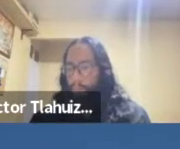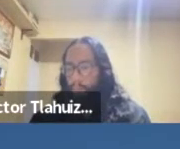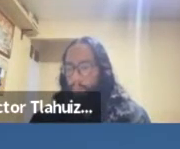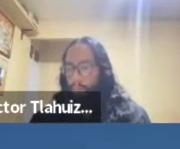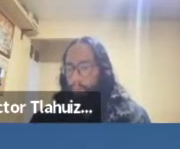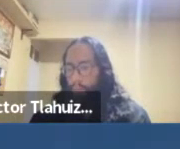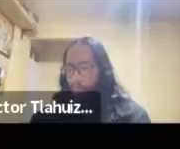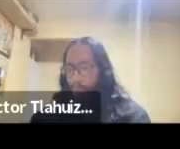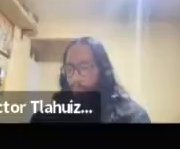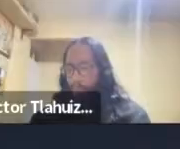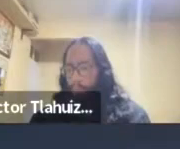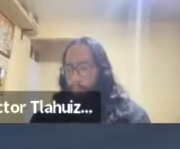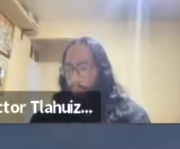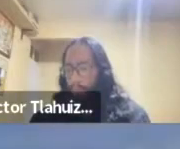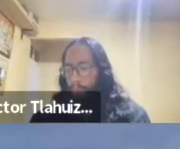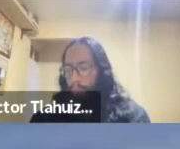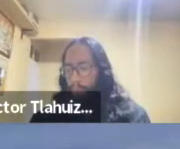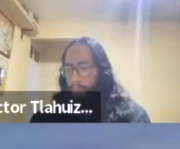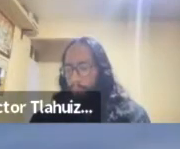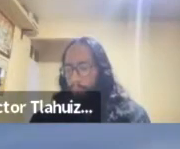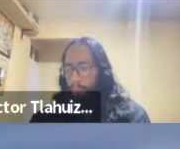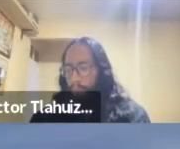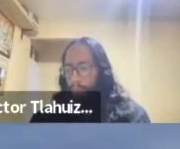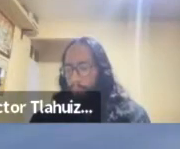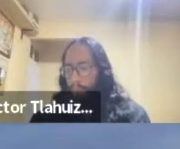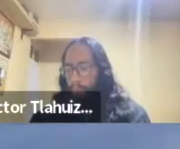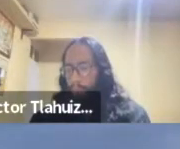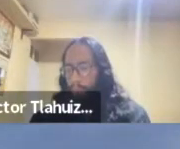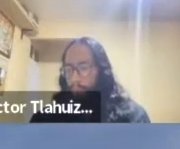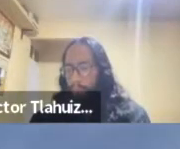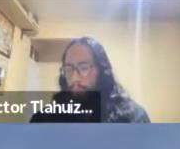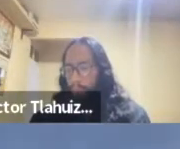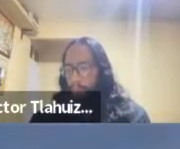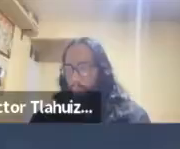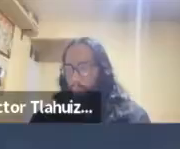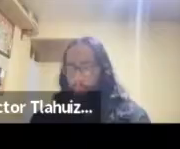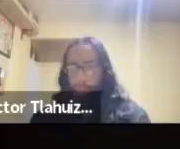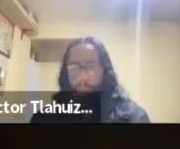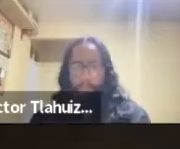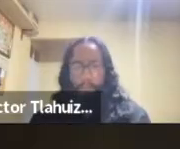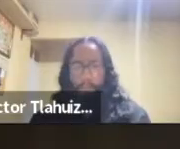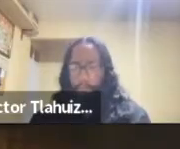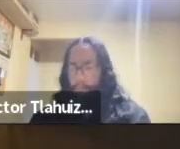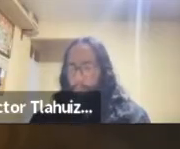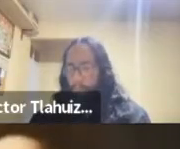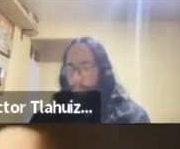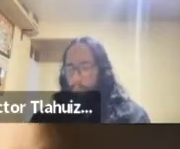Formamos parte de una civilización con más de 25 siglos de antigüedad.